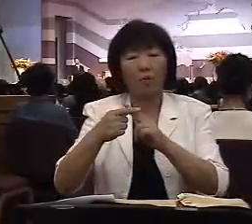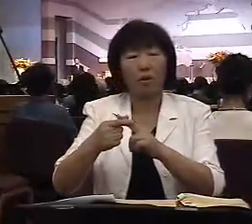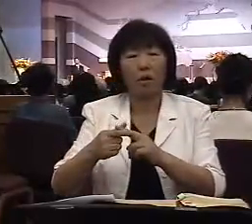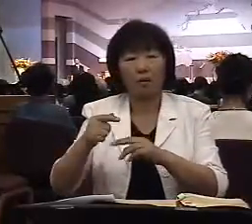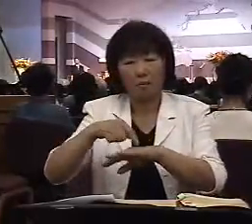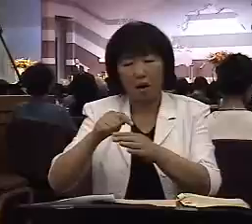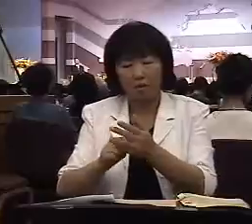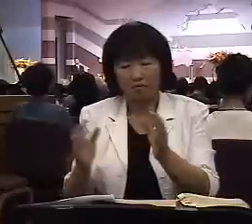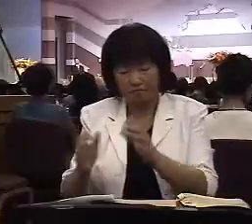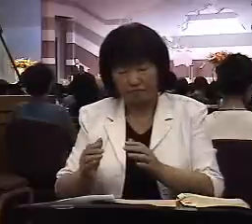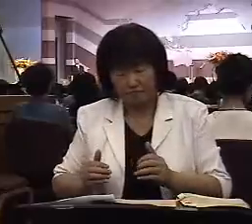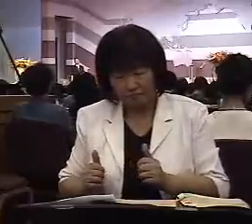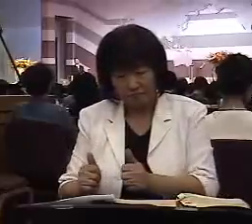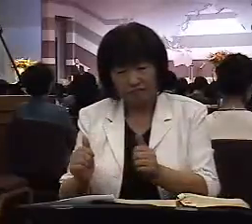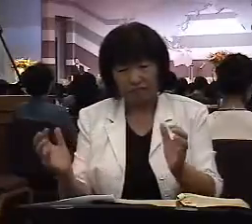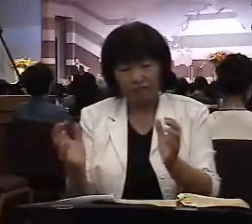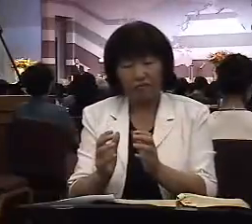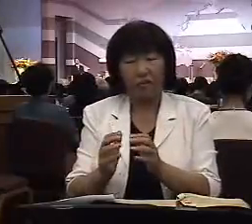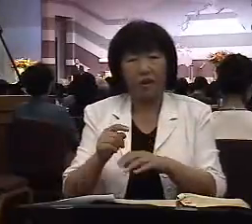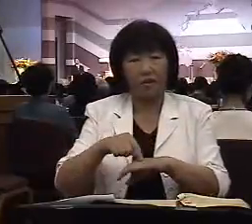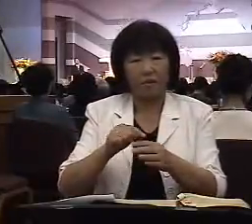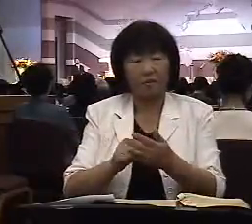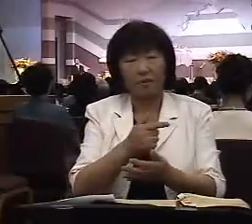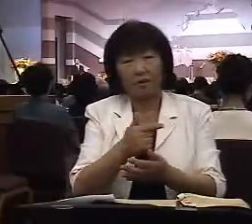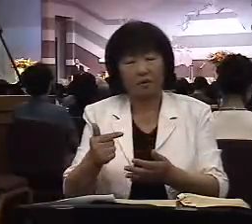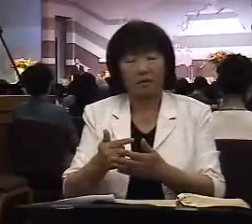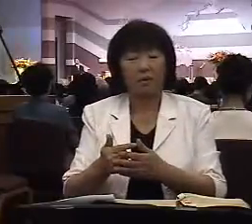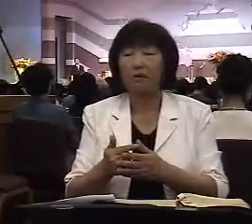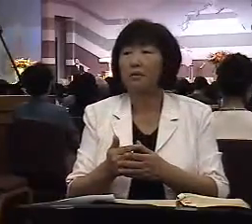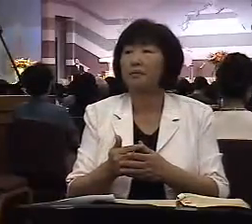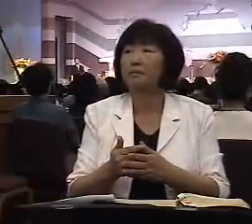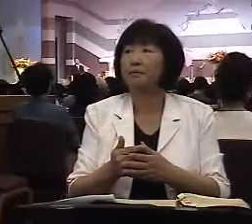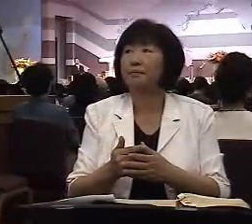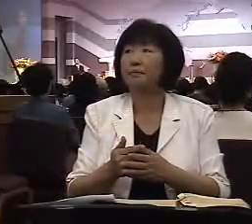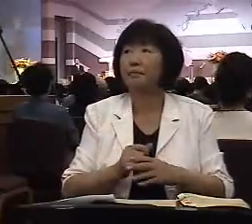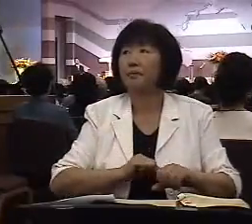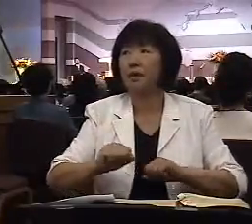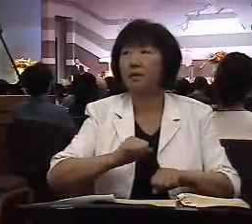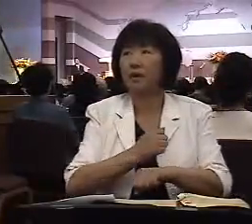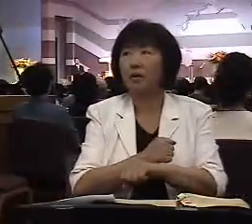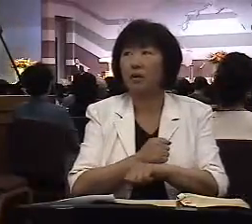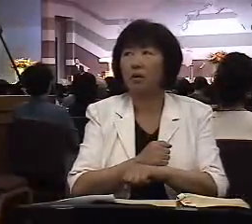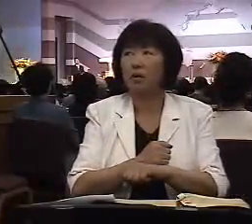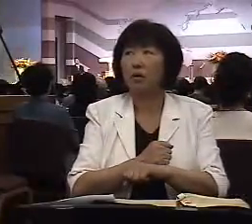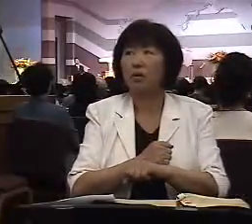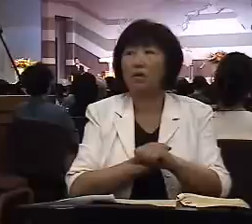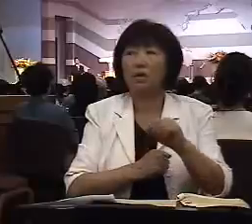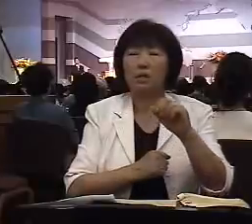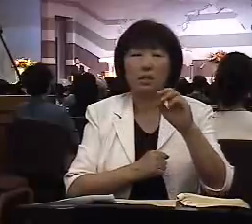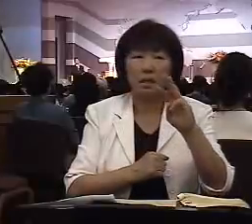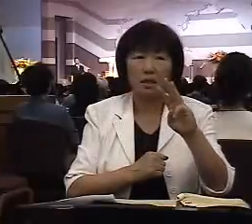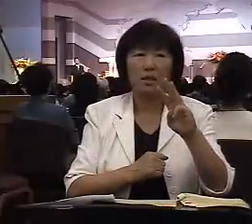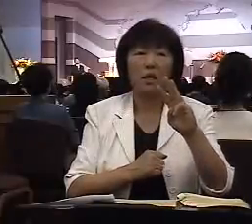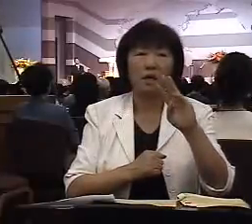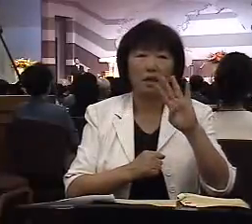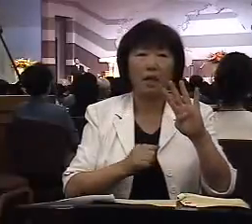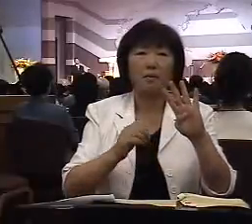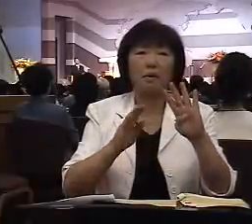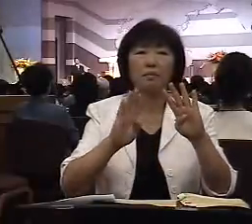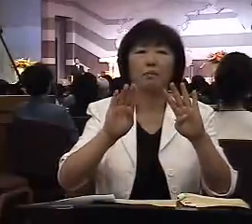때 하나님께서 정말 엄청나게 역사하실 것입니다. 세 차례를 통해서 보았고 네 번째도 그렇게 되어야